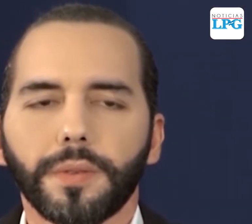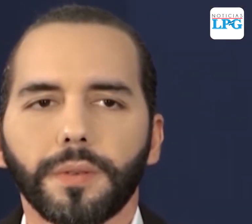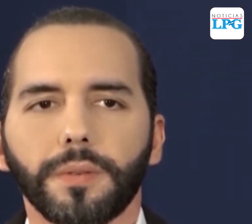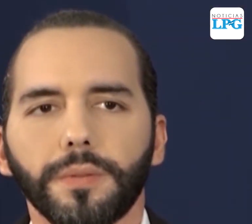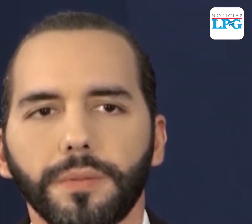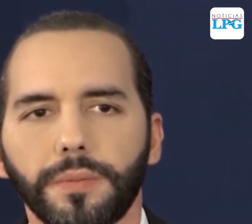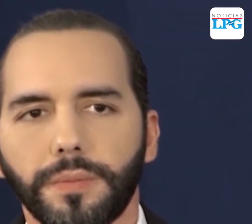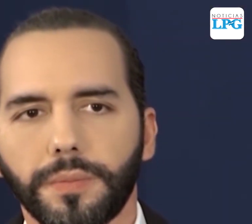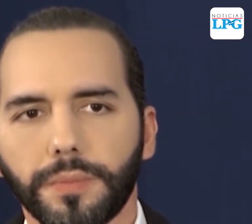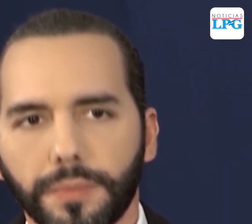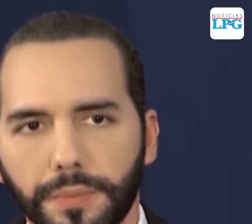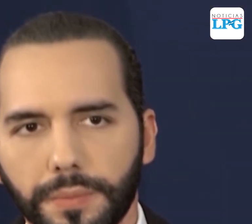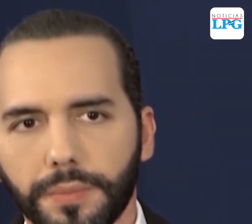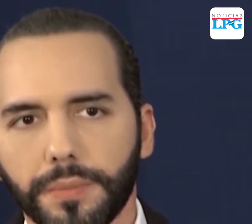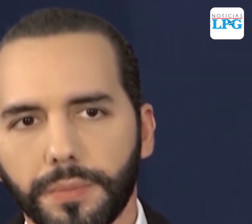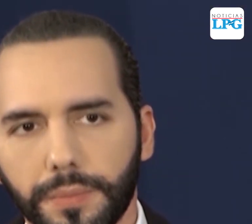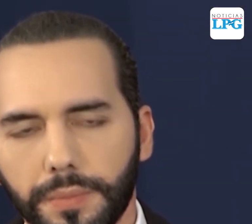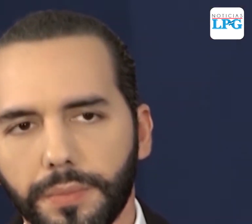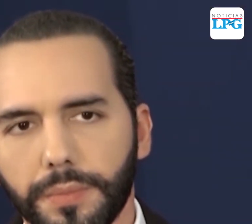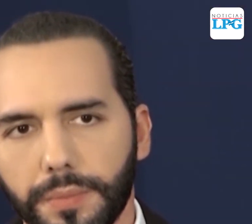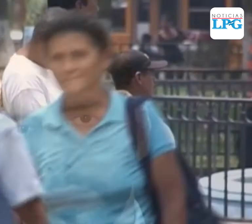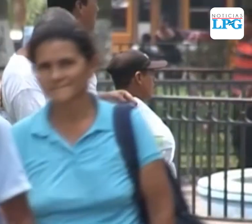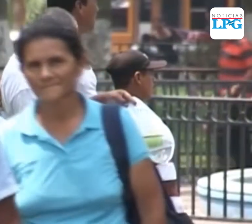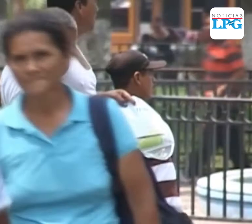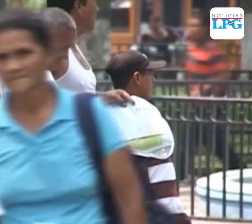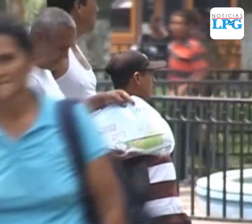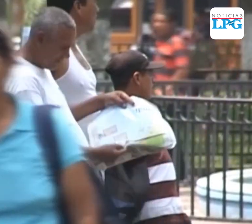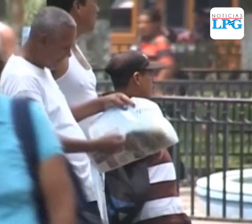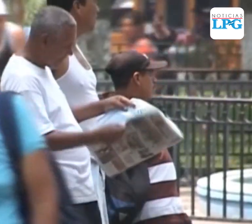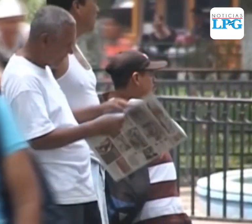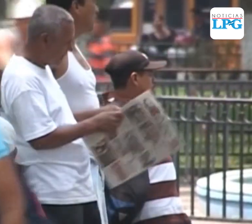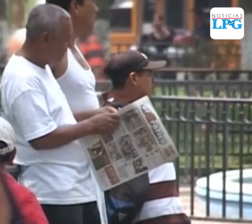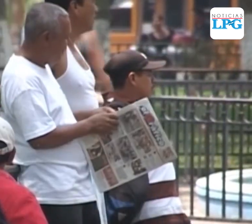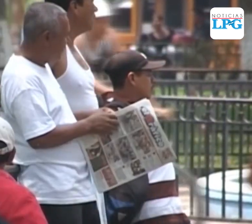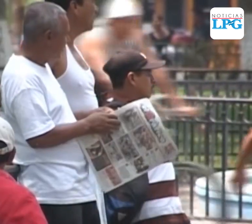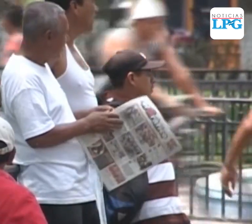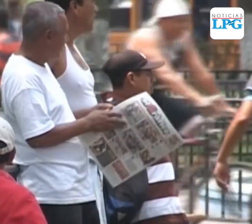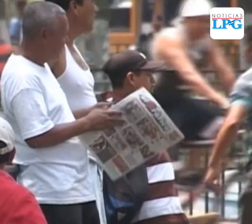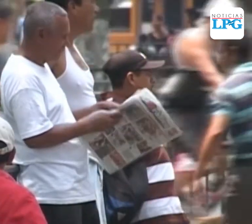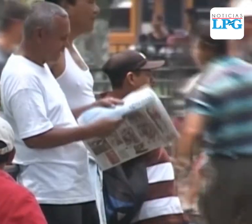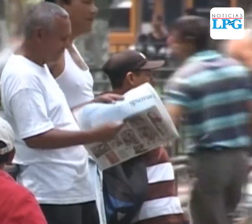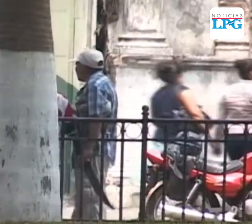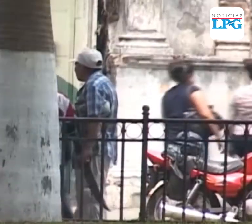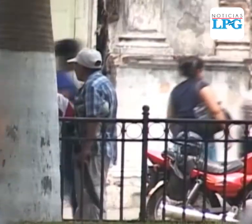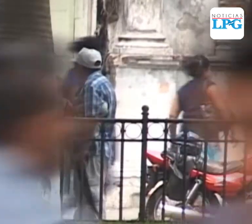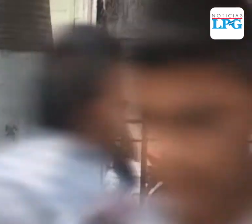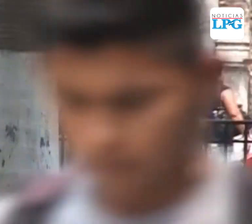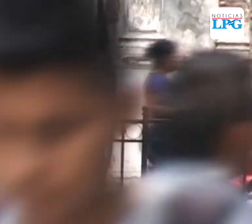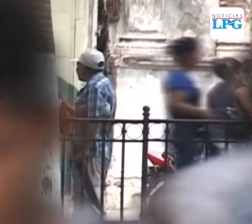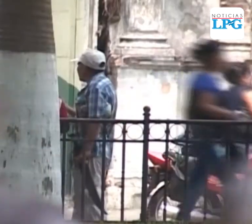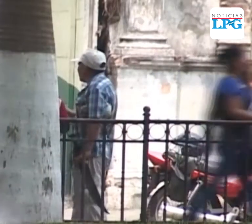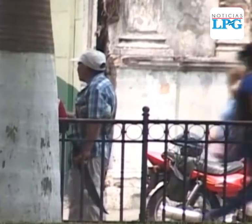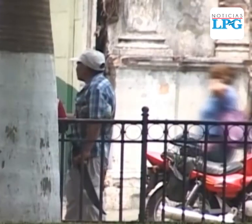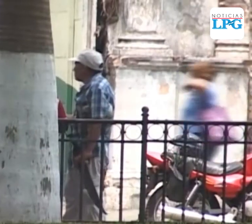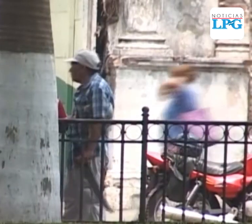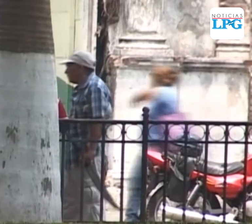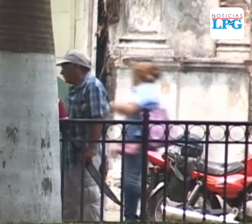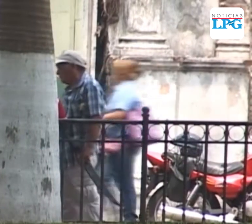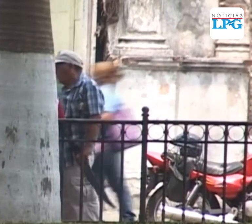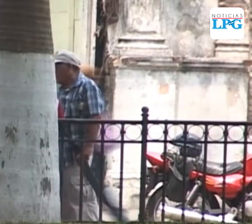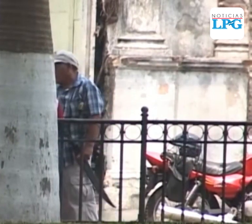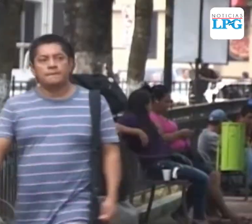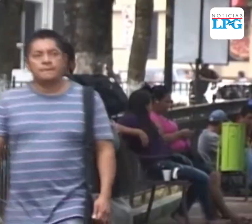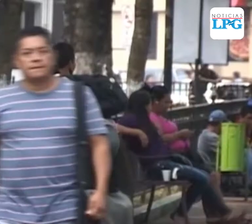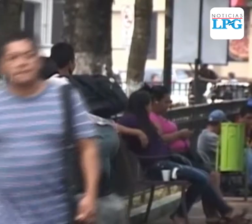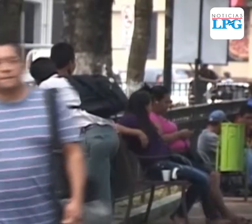que las CICIES sería una realidad antes de cumplir los primeros 100 días en el gobierno. Pero el tiempo está por vencer